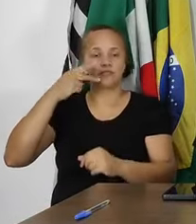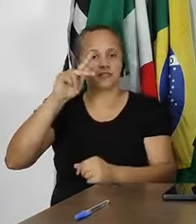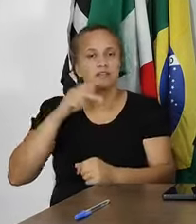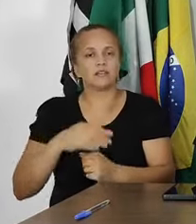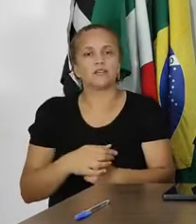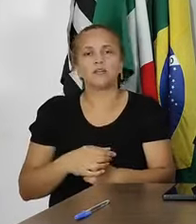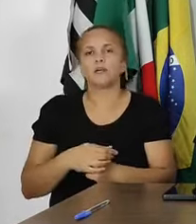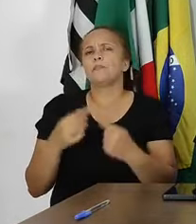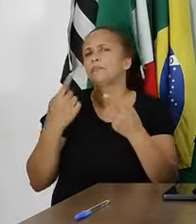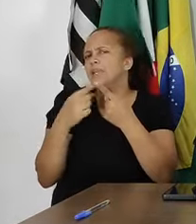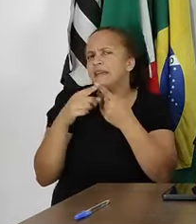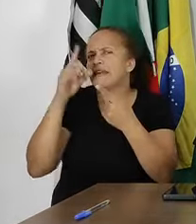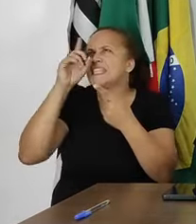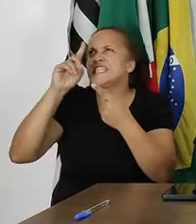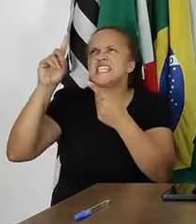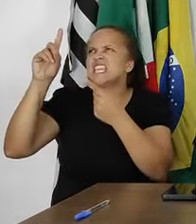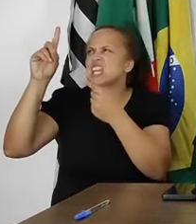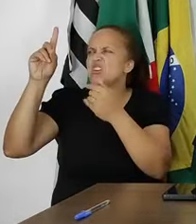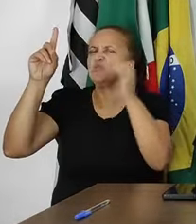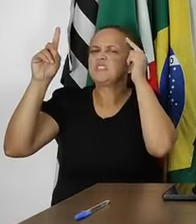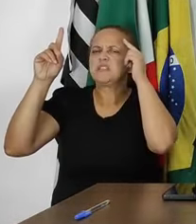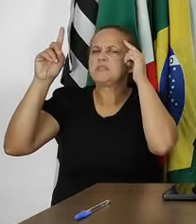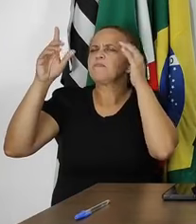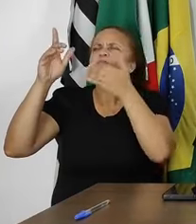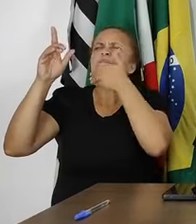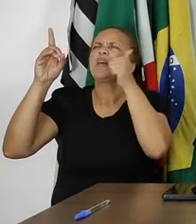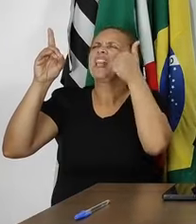você estão muito acima, mas muito.